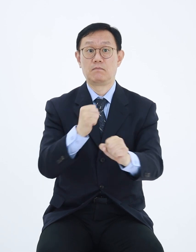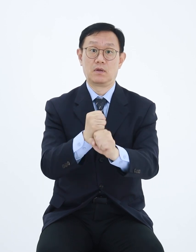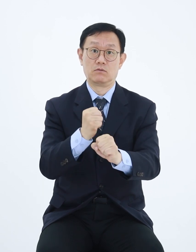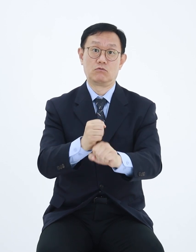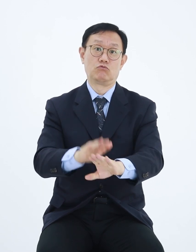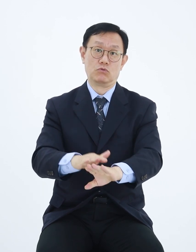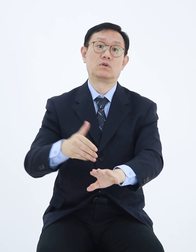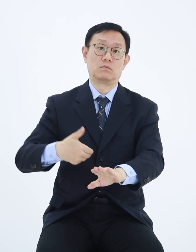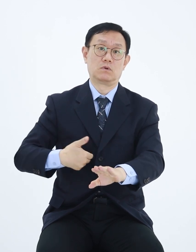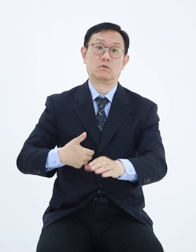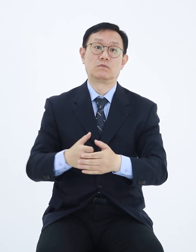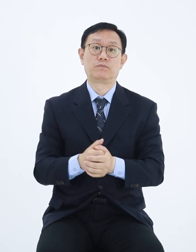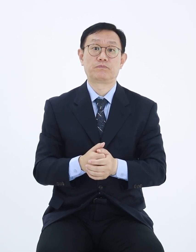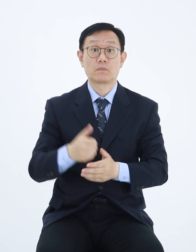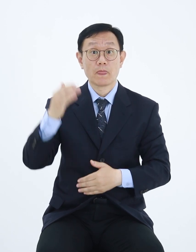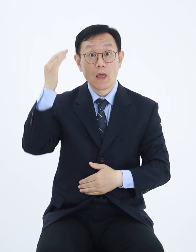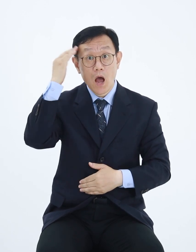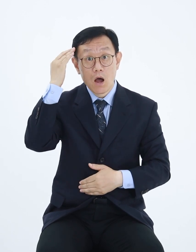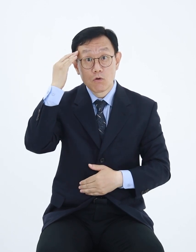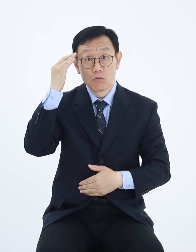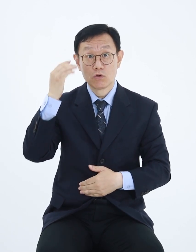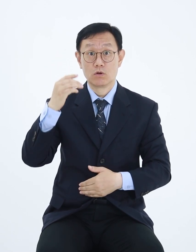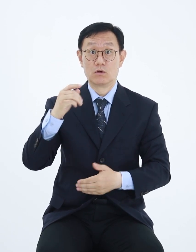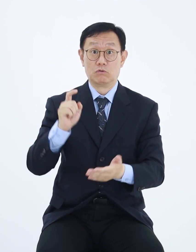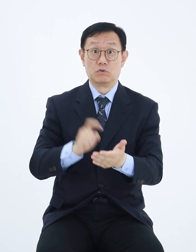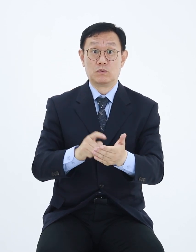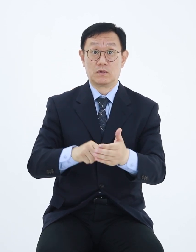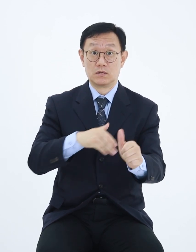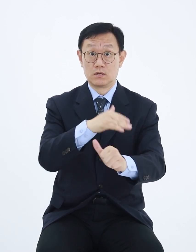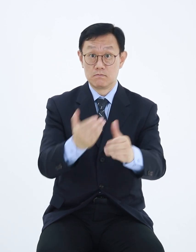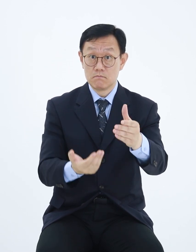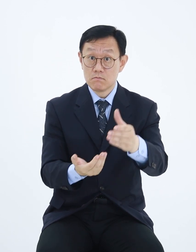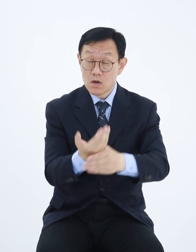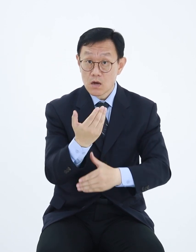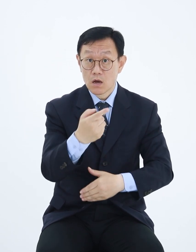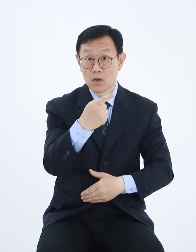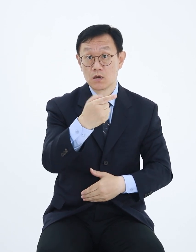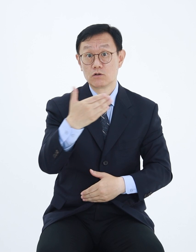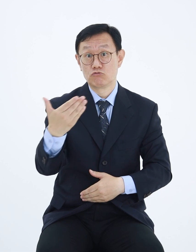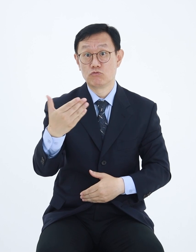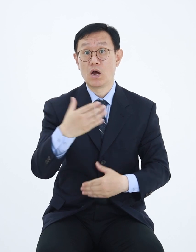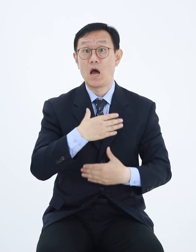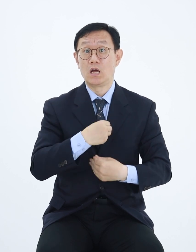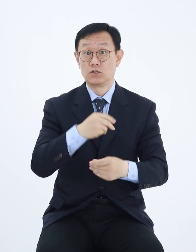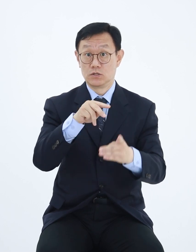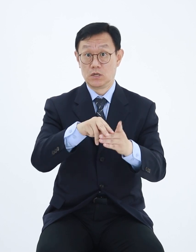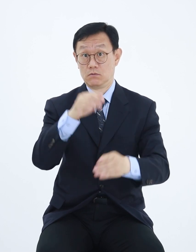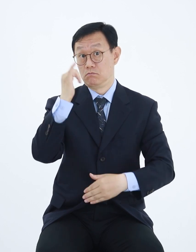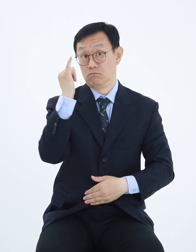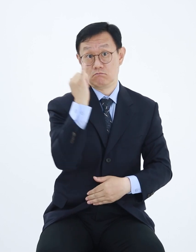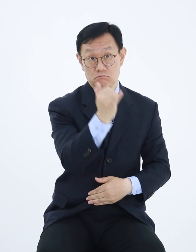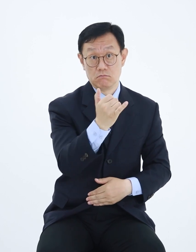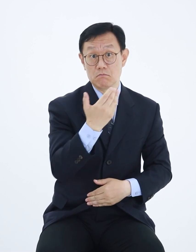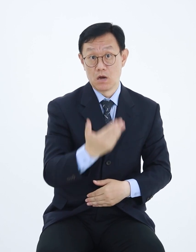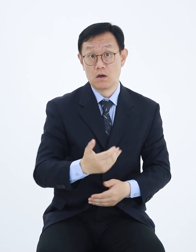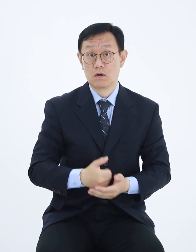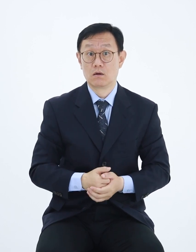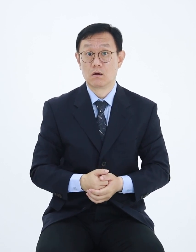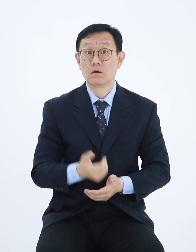합니다. 우리나라에서는 위급한 상황이 벌어지면 119 안전신고센터로 연락합니다. 그러나